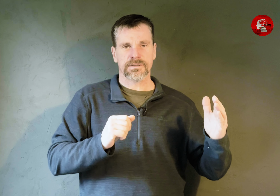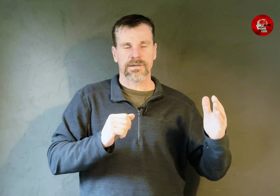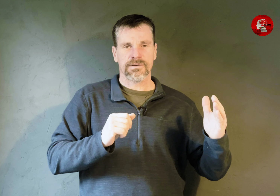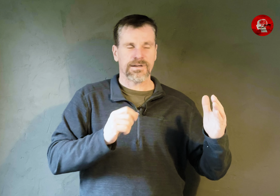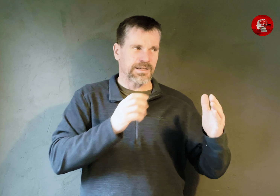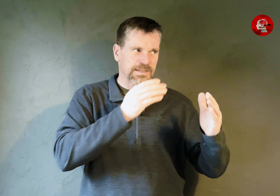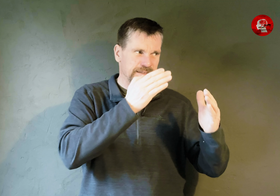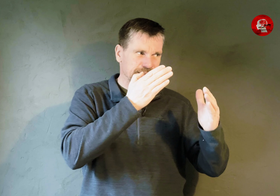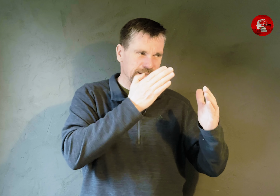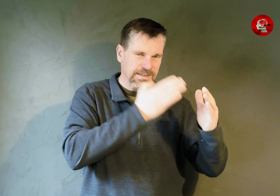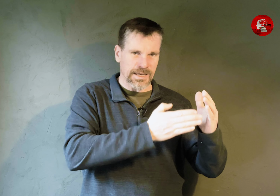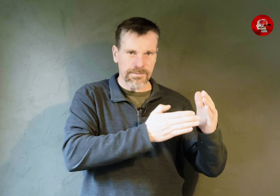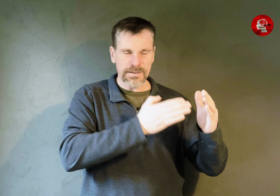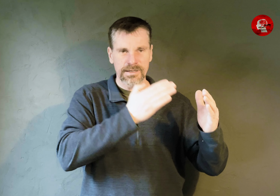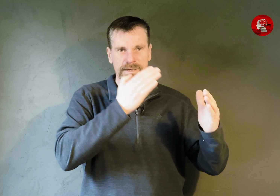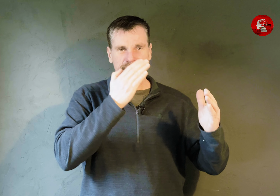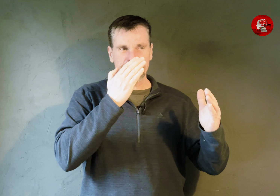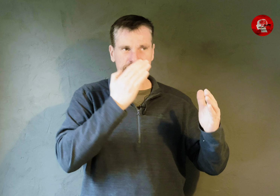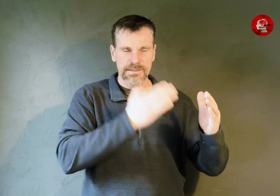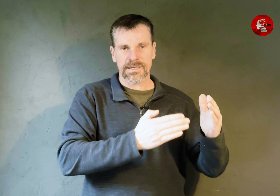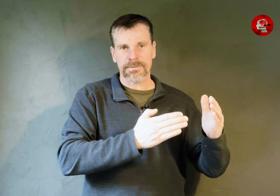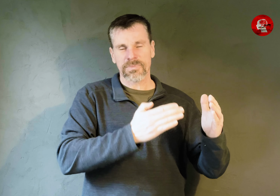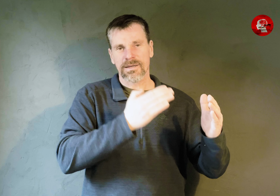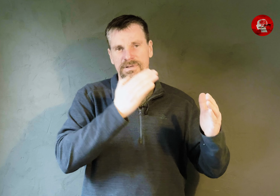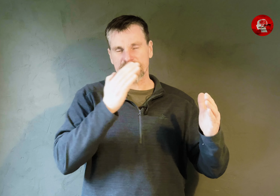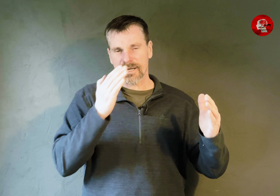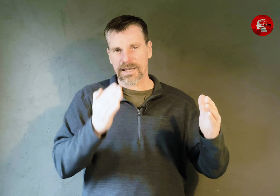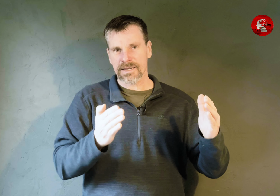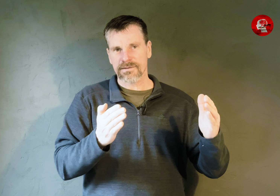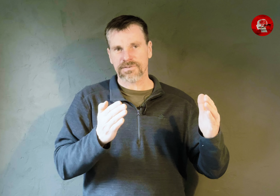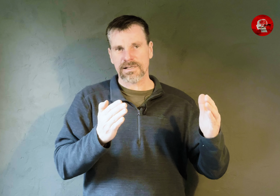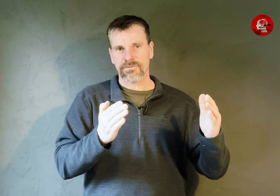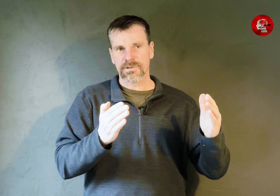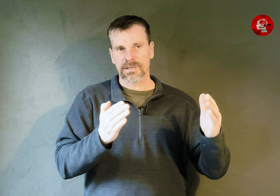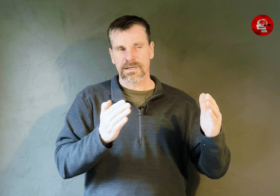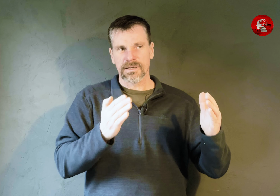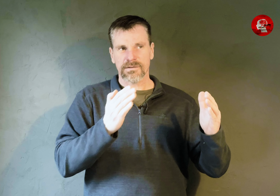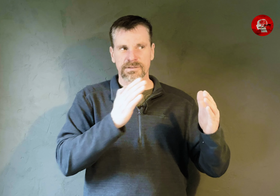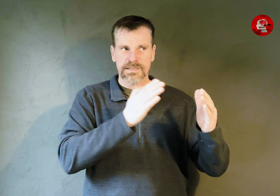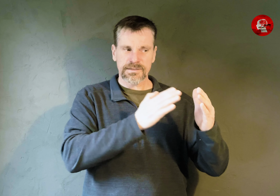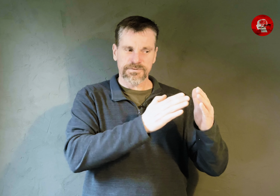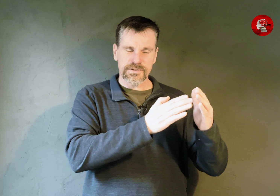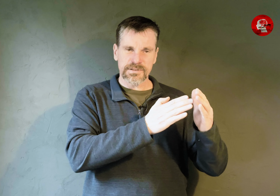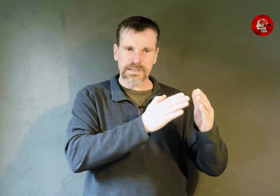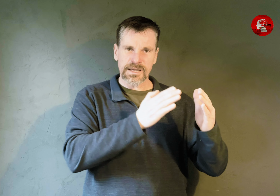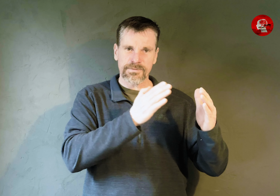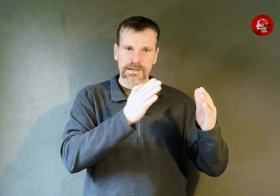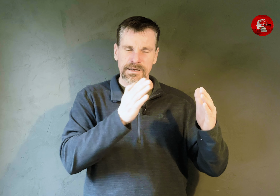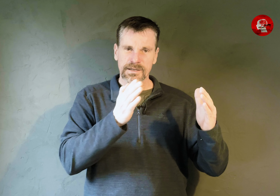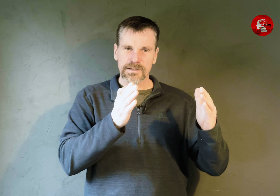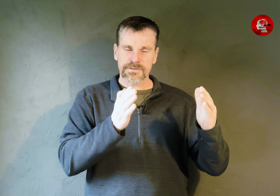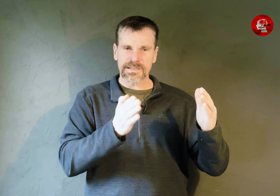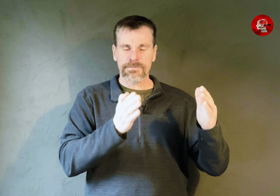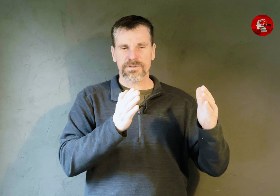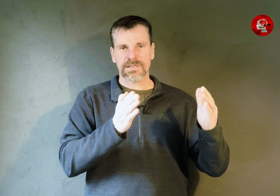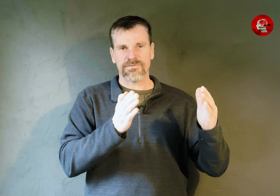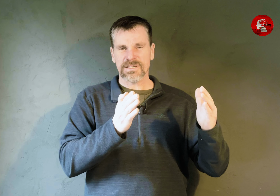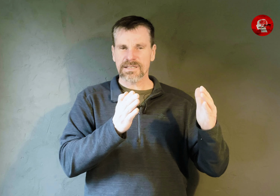weil das ist dasselbe system was da reingefeiert wird und jetzt funktioniert die aber 20 prozent weniger